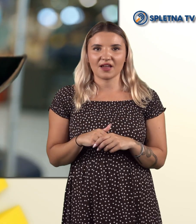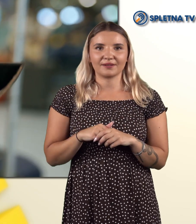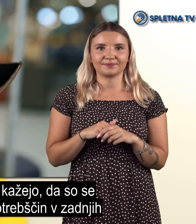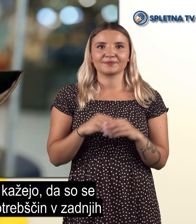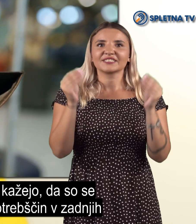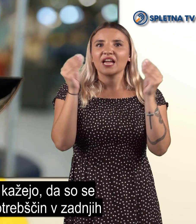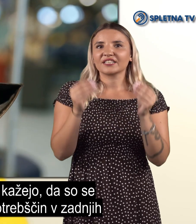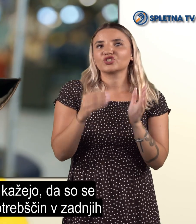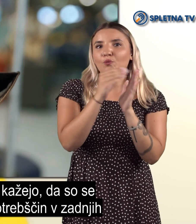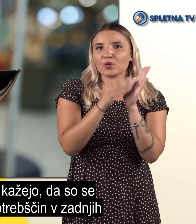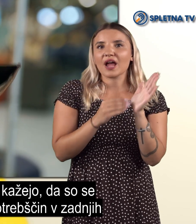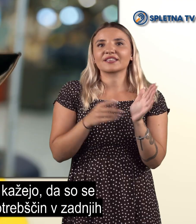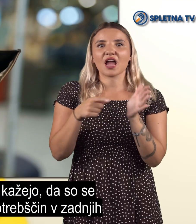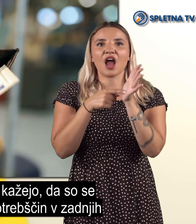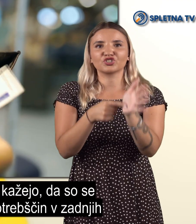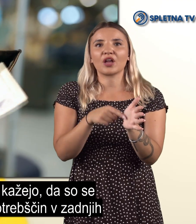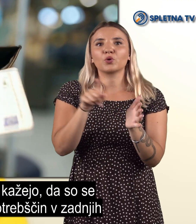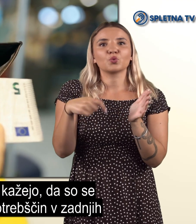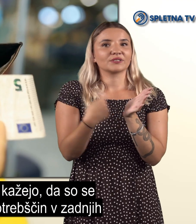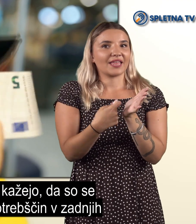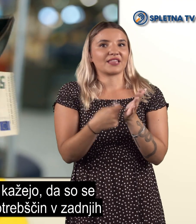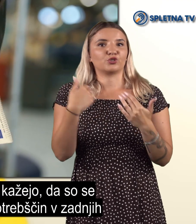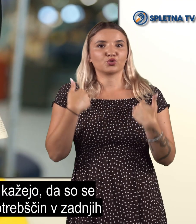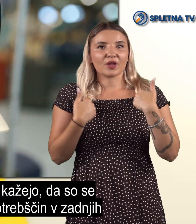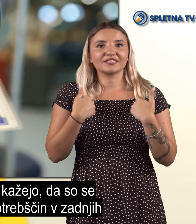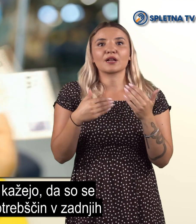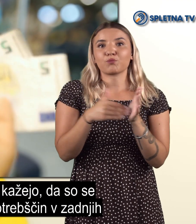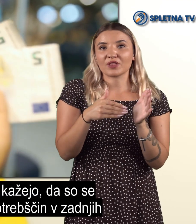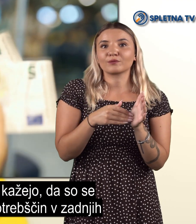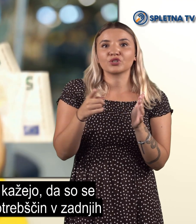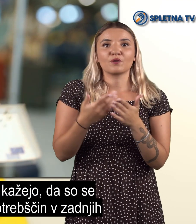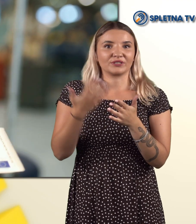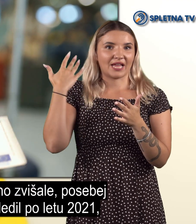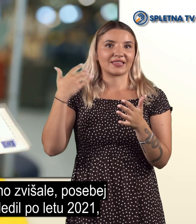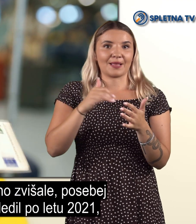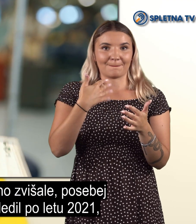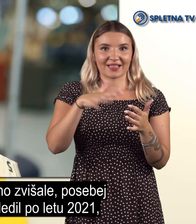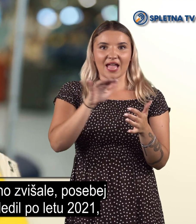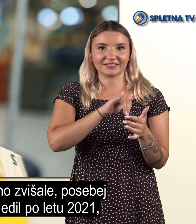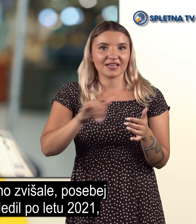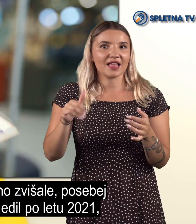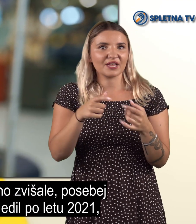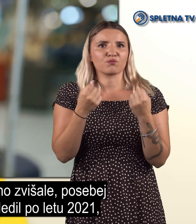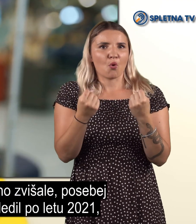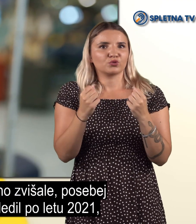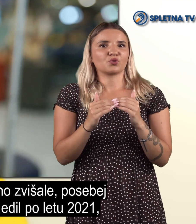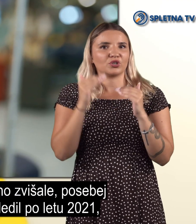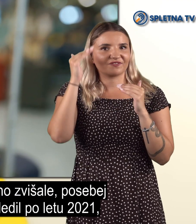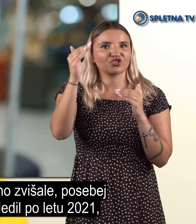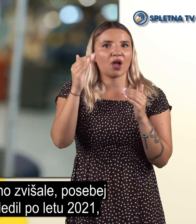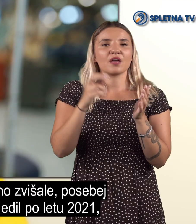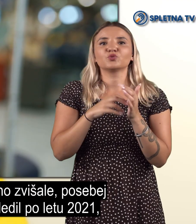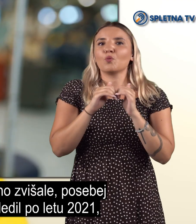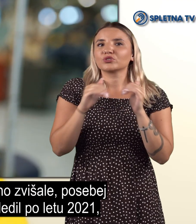Statistični podatki kažejo, da so se cene življenjskih potrebščin v zadnjih 15 letih močno zvišale.